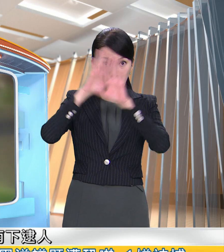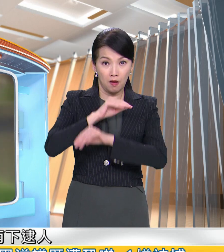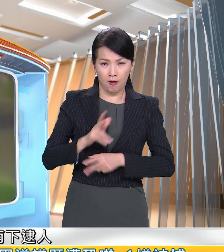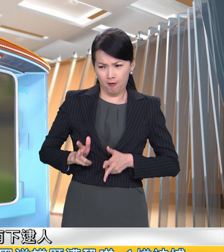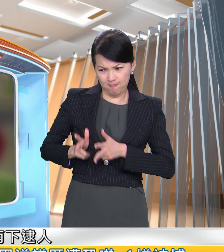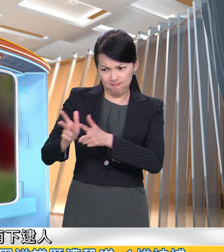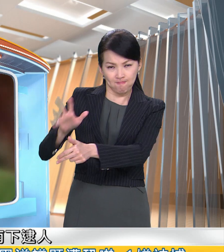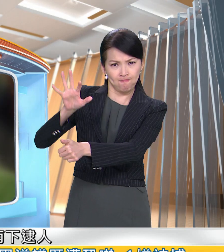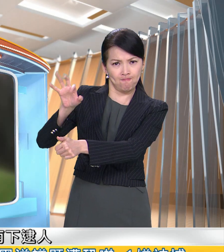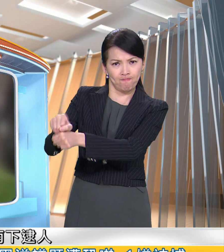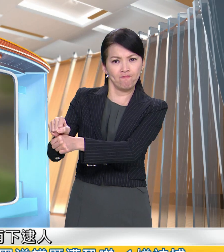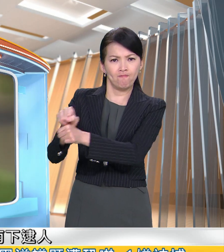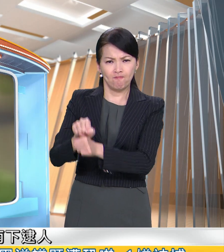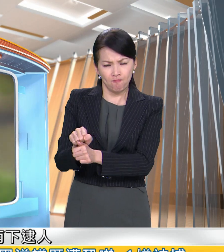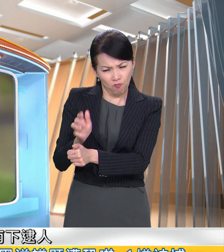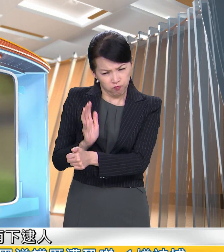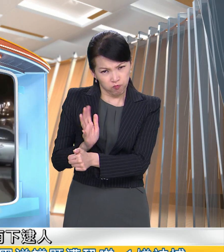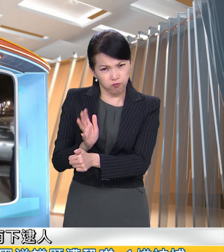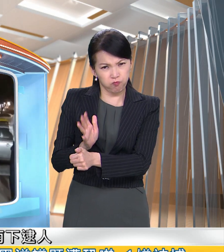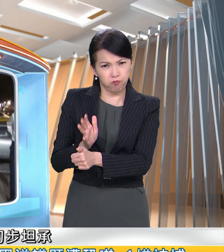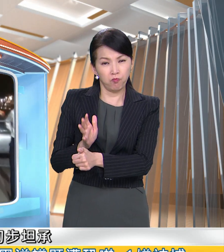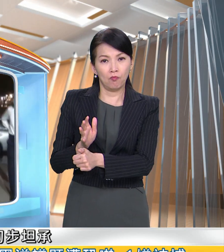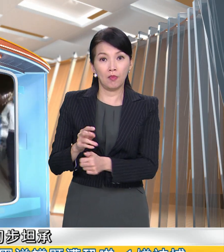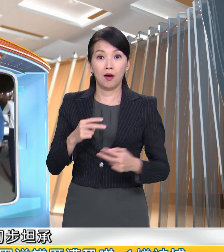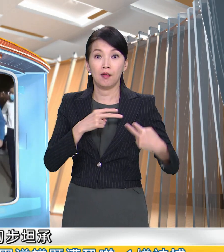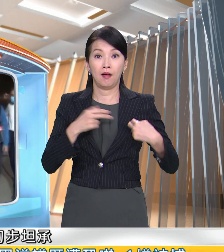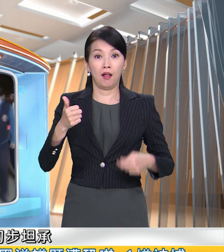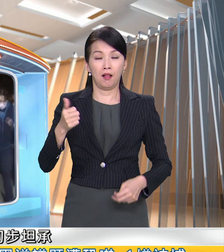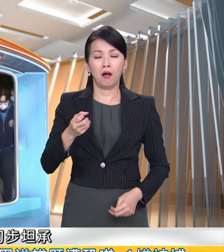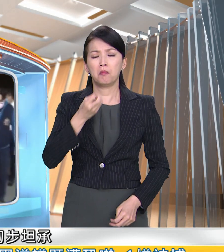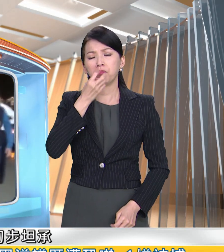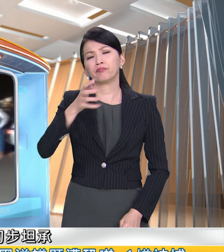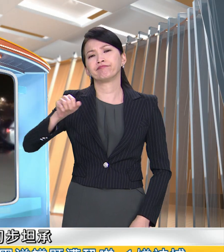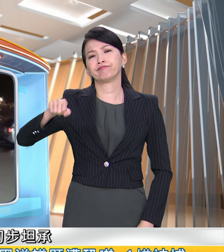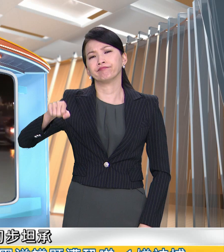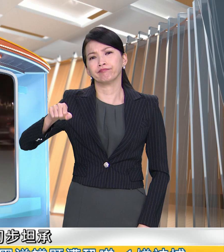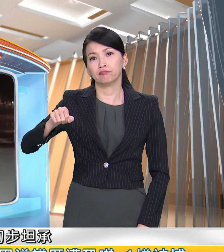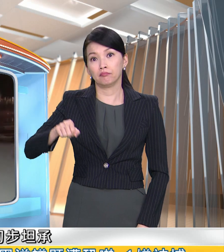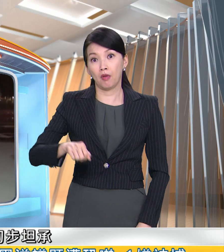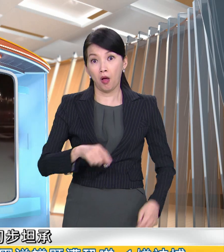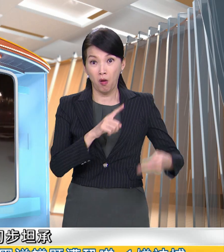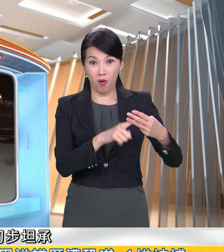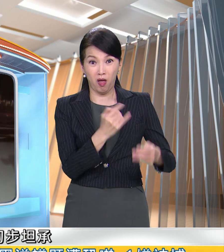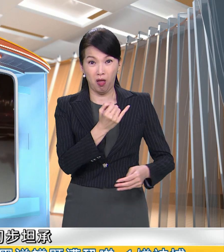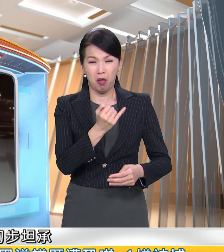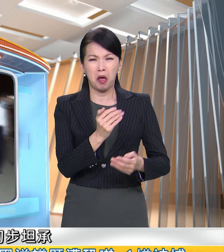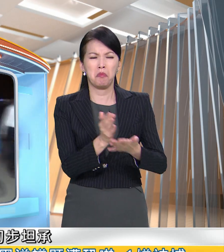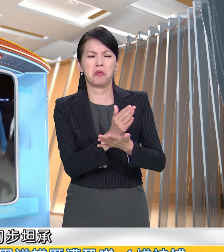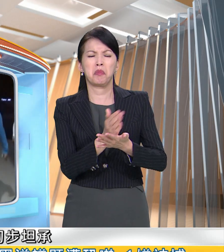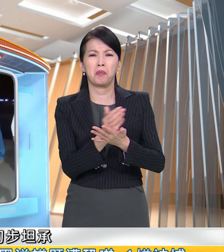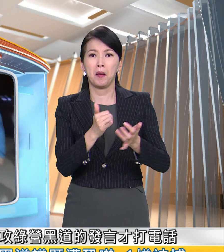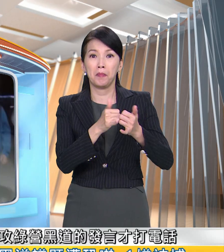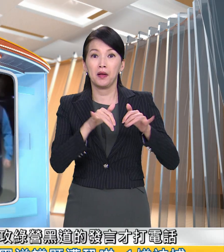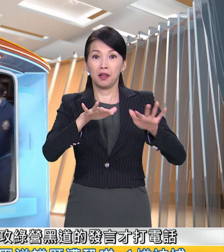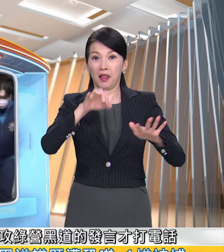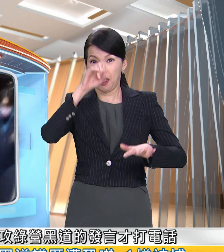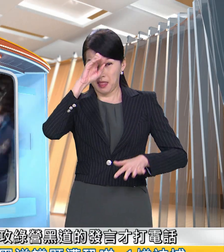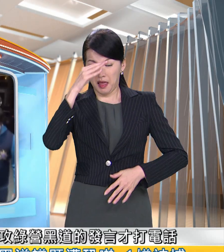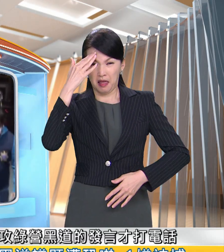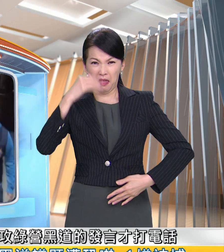间南下逮人。蔡姓嫌犯被逮之后，初步坦承是不满王宏威猛攻绿营